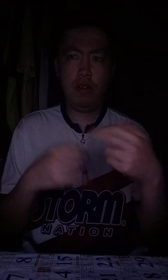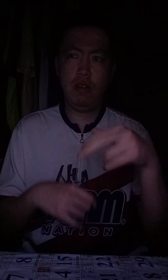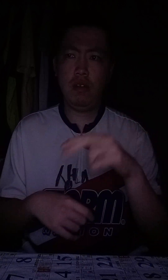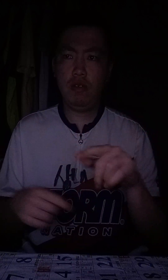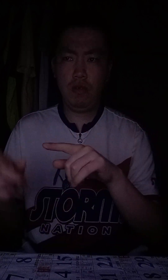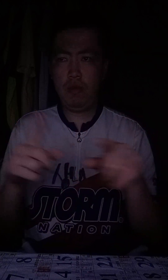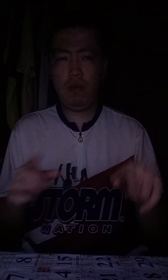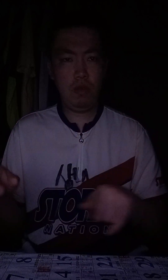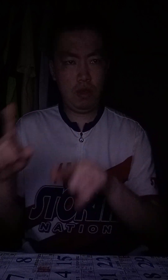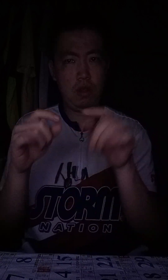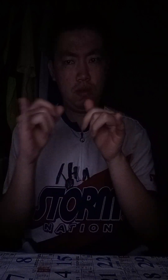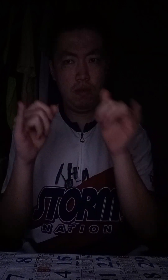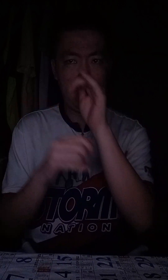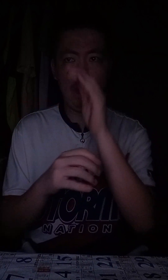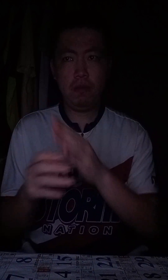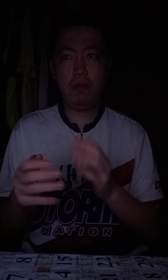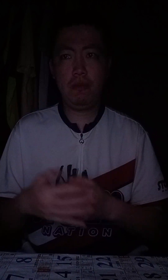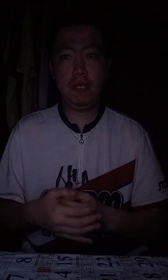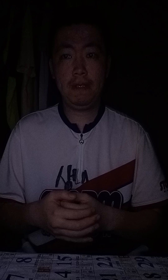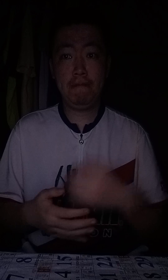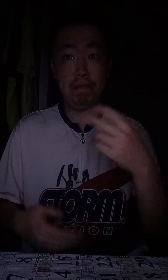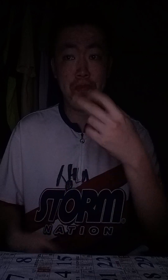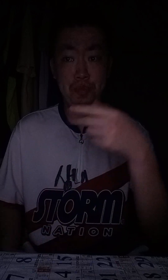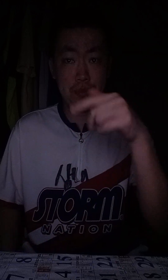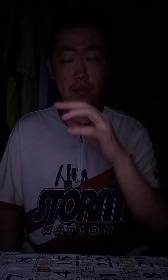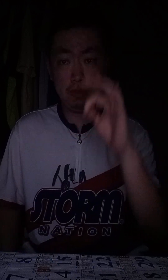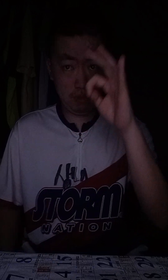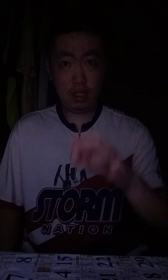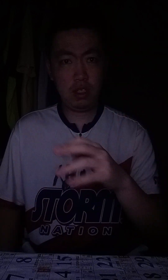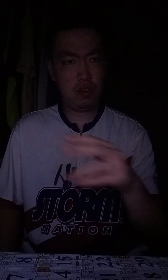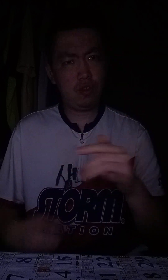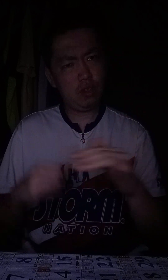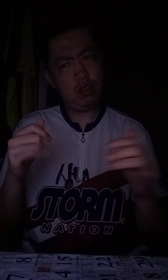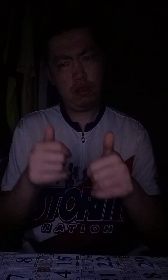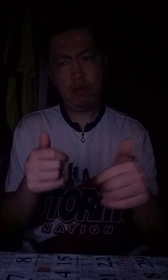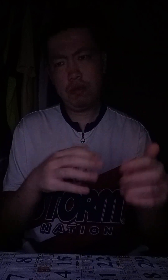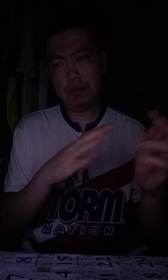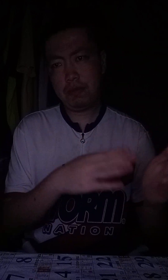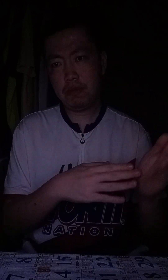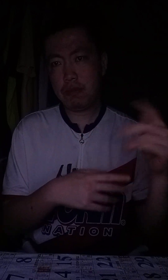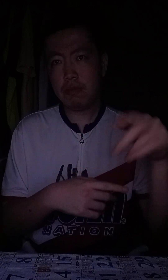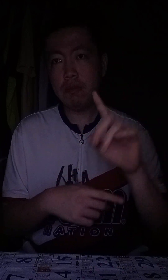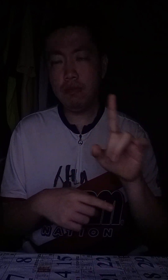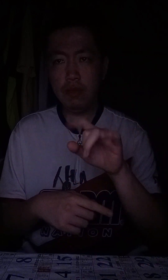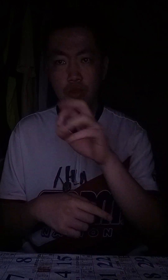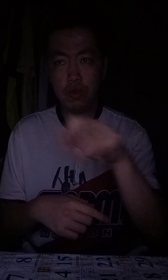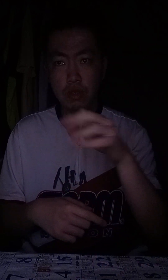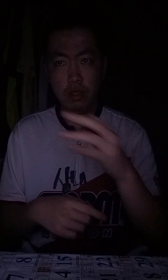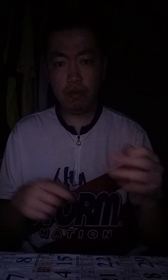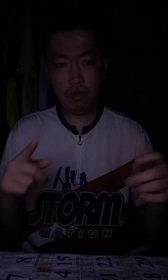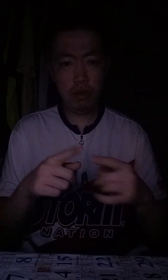운행되고 있습니다. 개최 도시 3곳에 충전기 60기가 설치돼 환경올림픽 인프라가